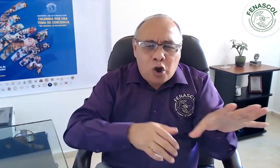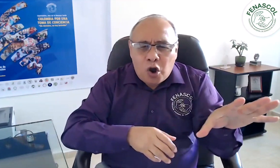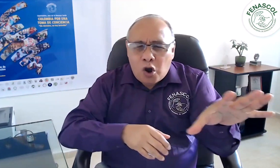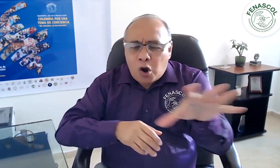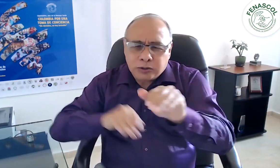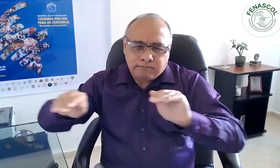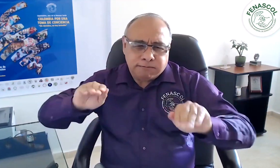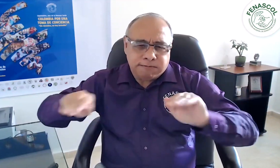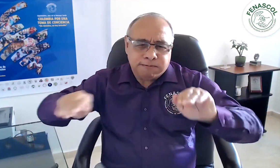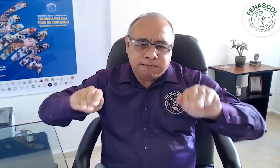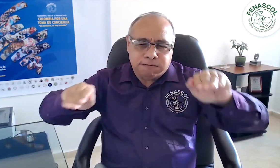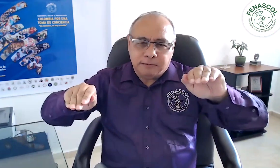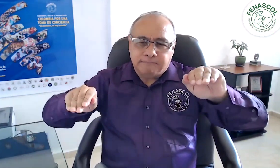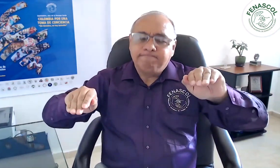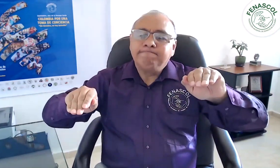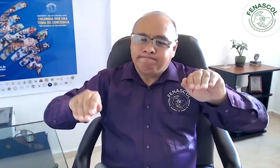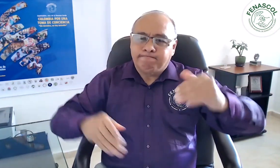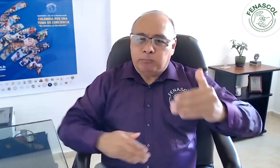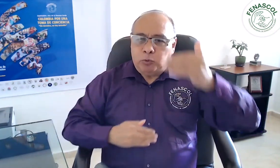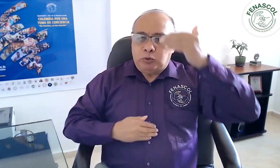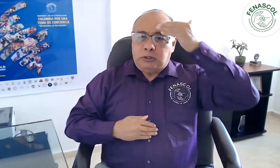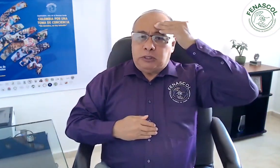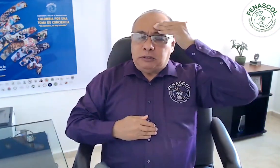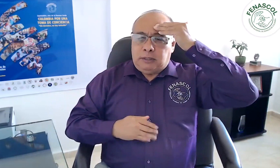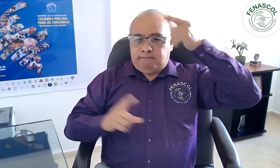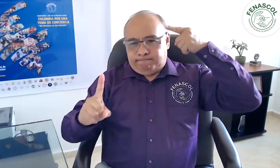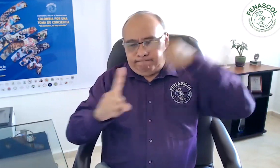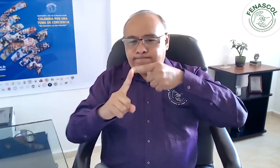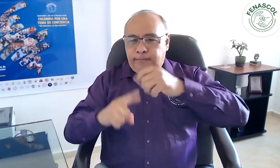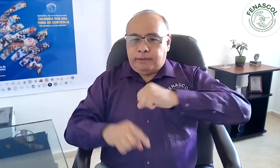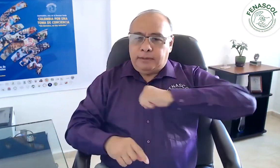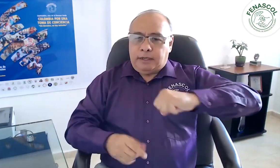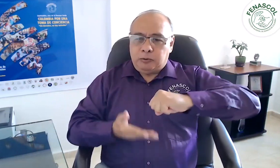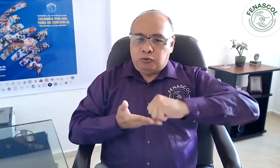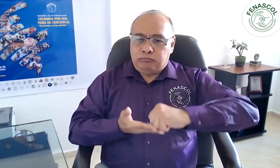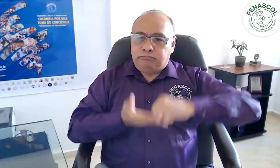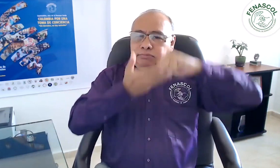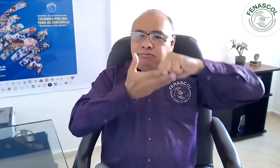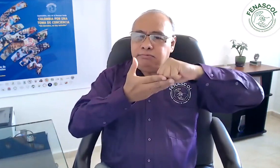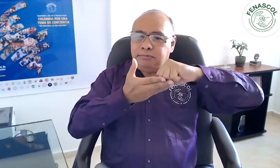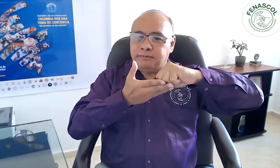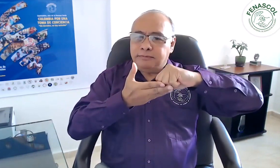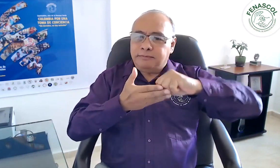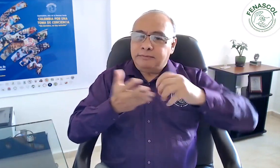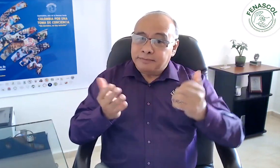sorda, sociedad civil, para sumarnos a esta toma de conciencia que lleve al reconocimiento real de los